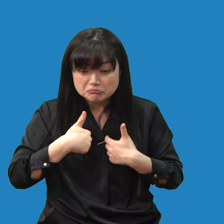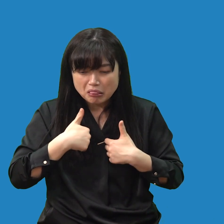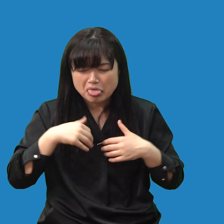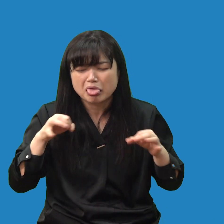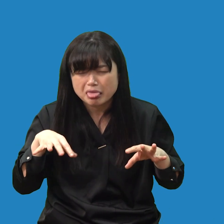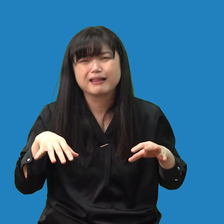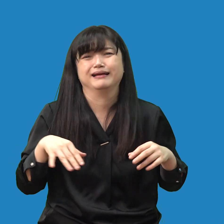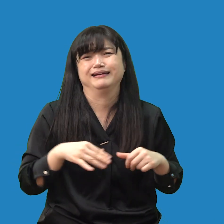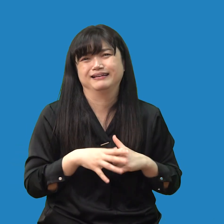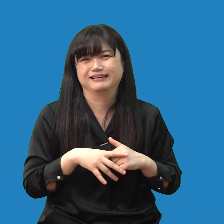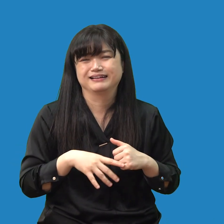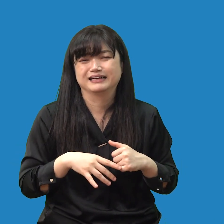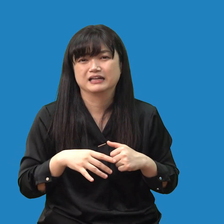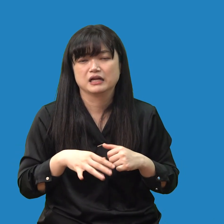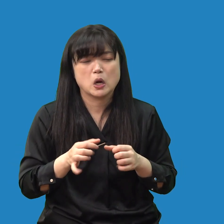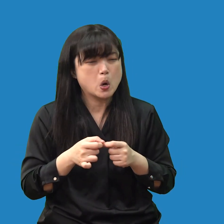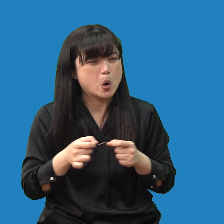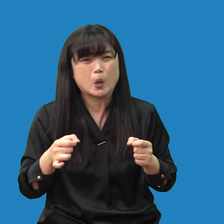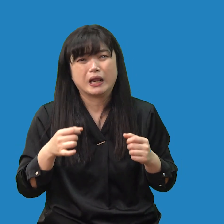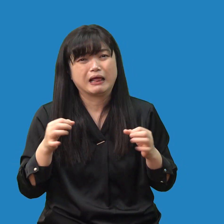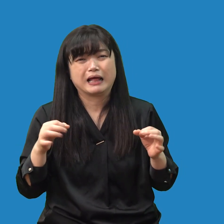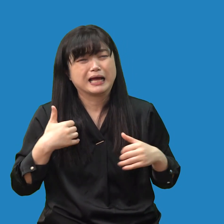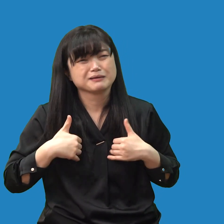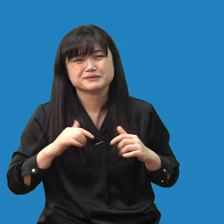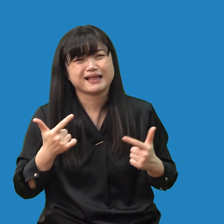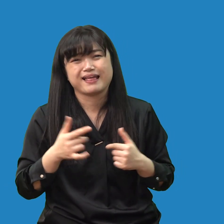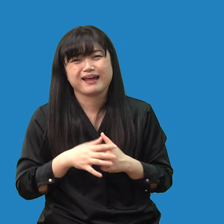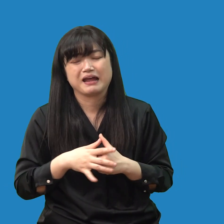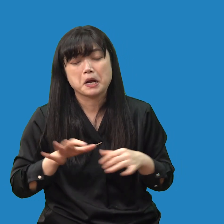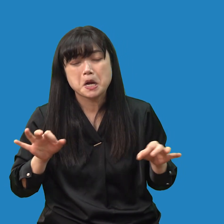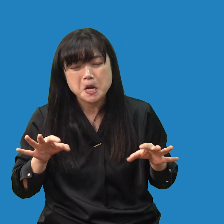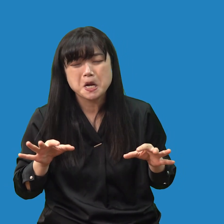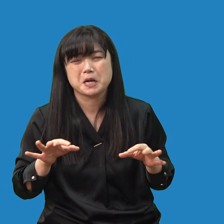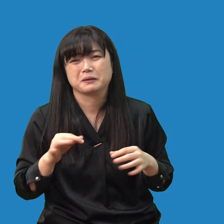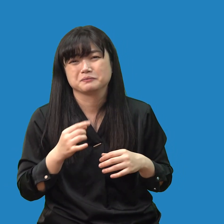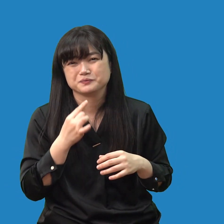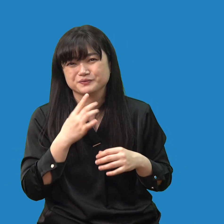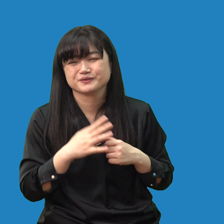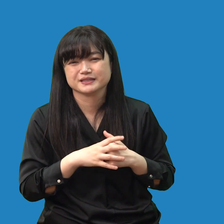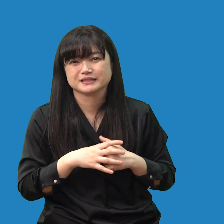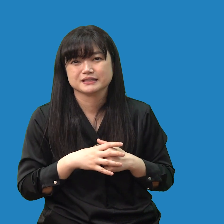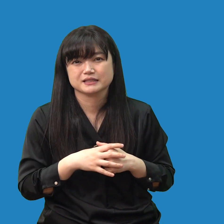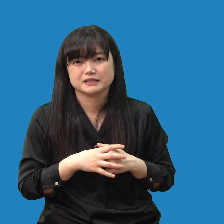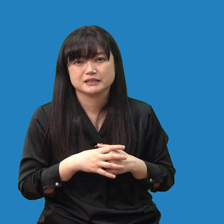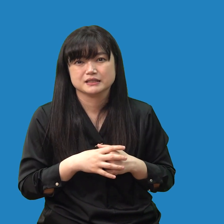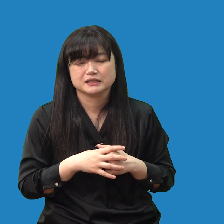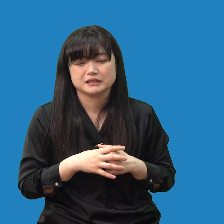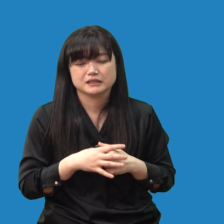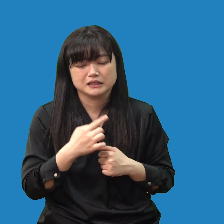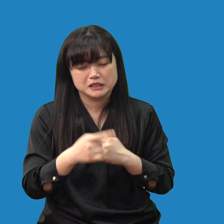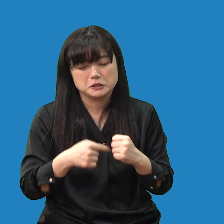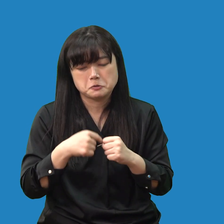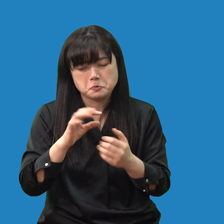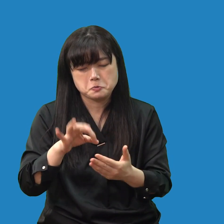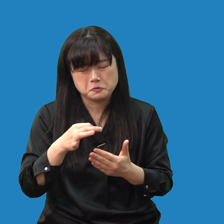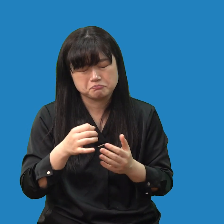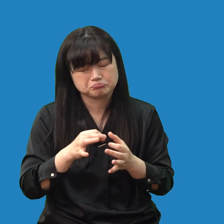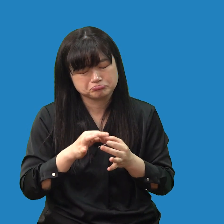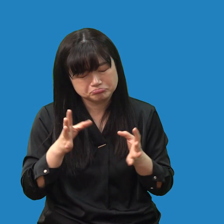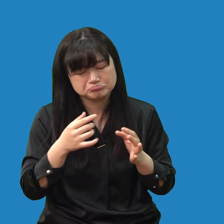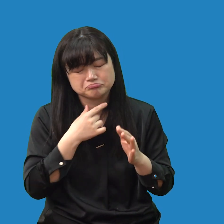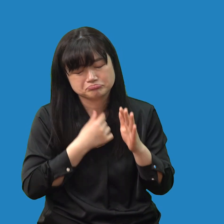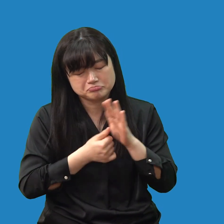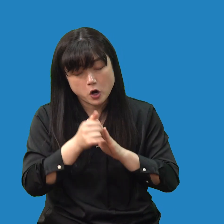소망은 너무 작습니다. 그래서 오래 버틸 수 없습니다. 큰 소망이 있으면 연봉이 좀 작더라도